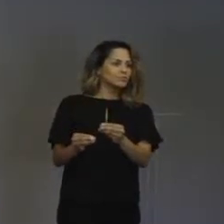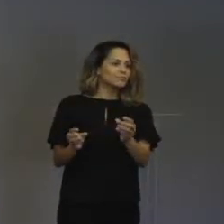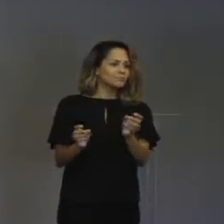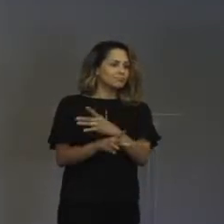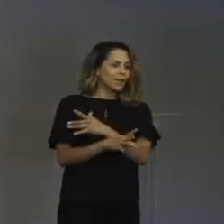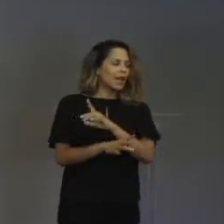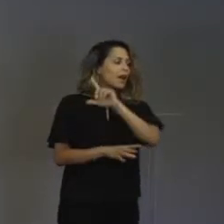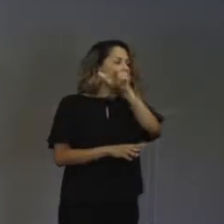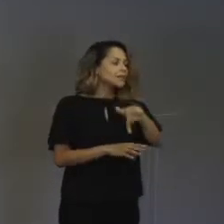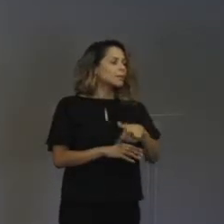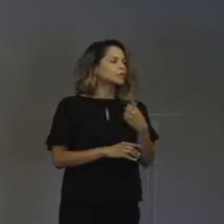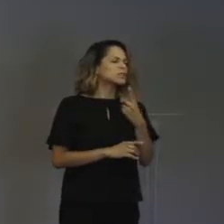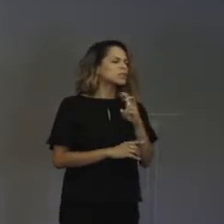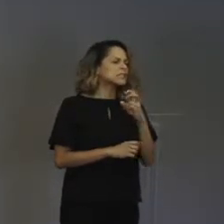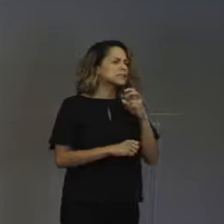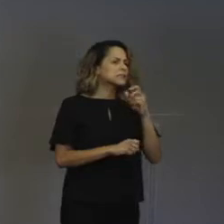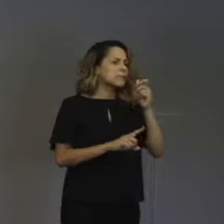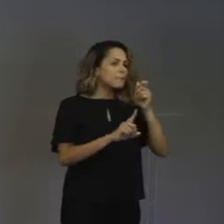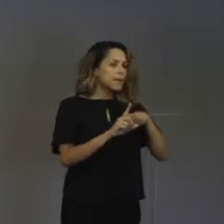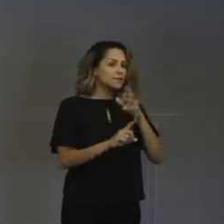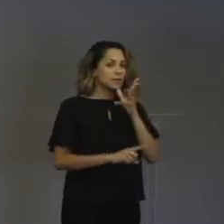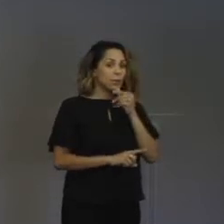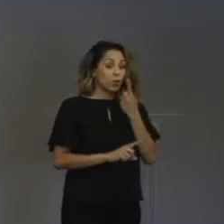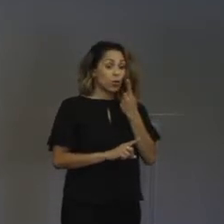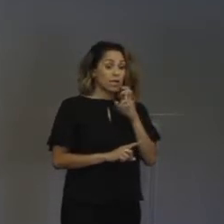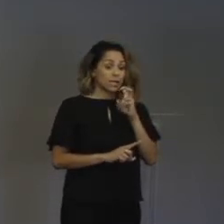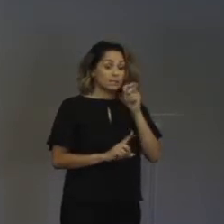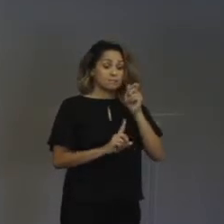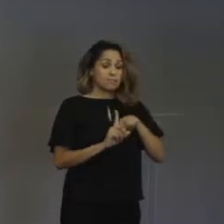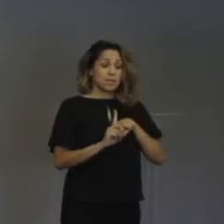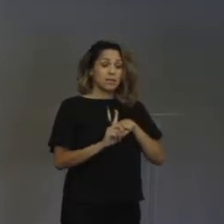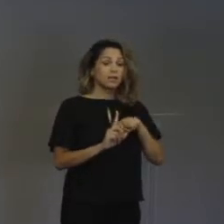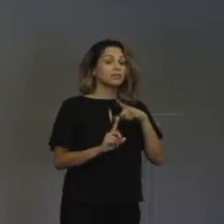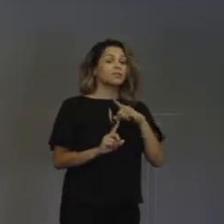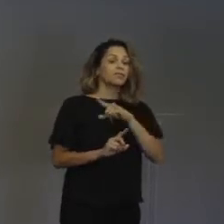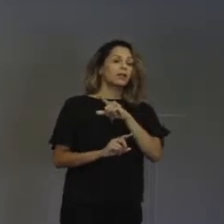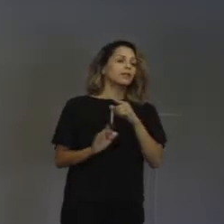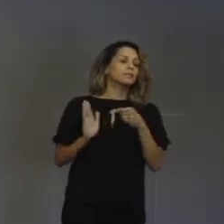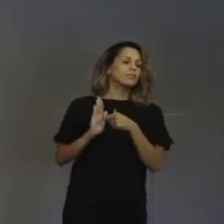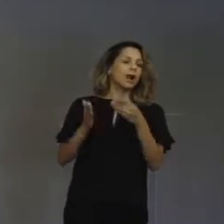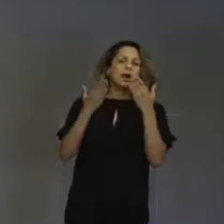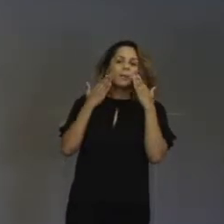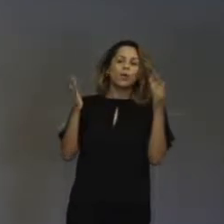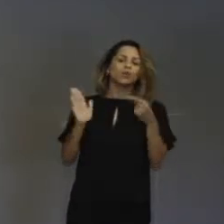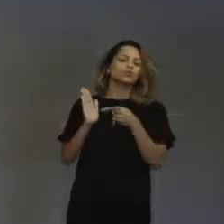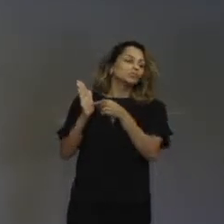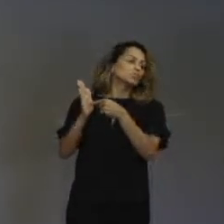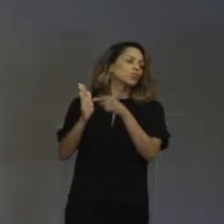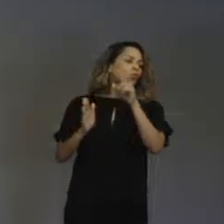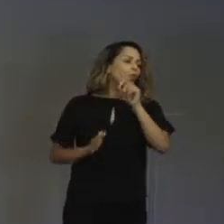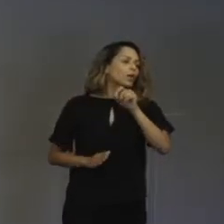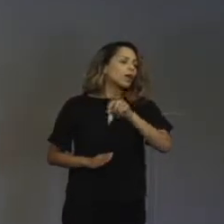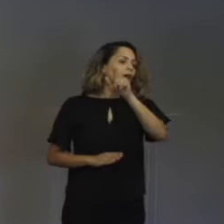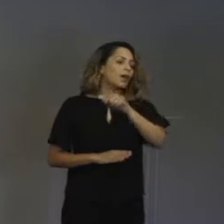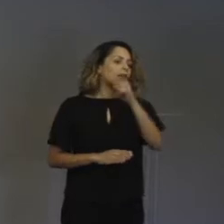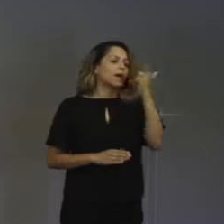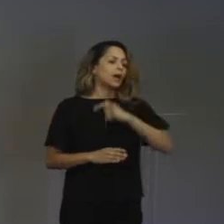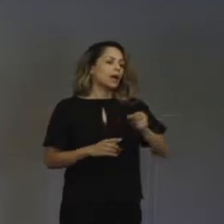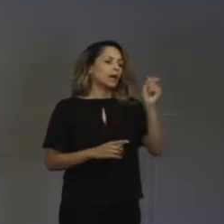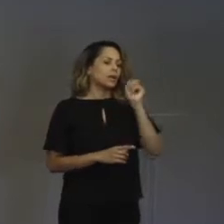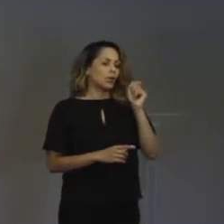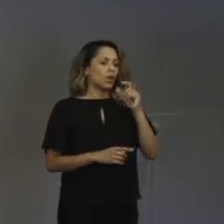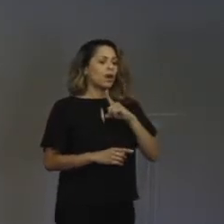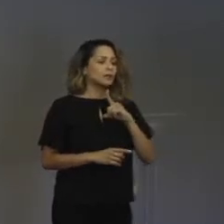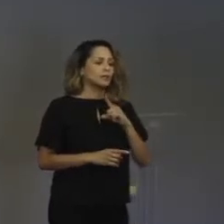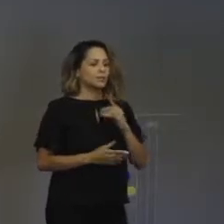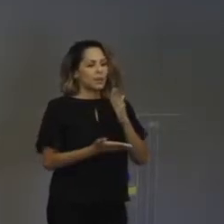finalistas, depois as ganhadoras, e acabaram dividindo, só por curiosidade, agora um par de semanas anunciaram, metade vai para Nova York, metade vai para Washington,